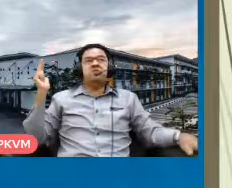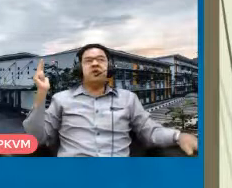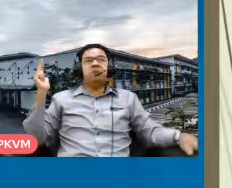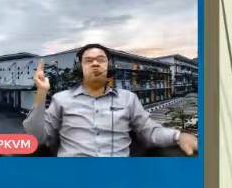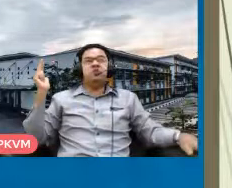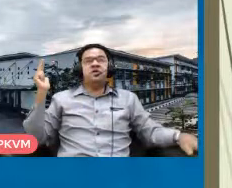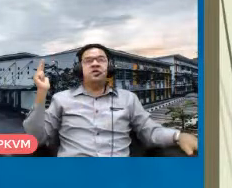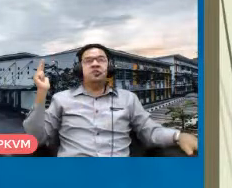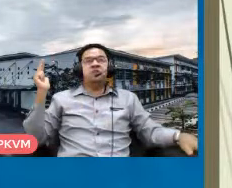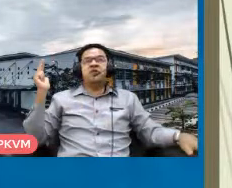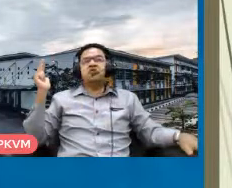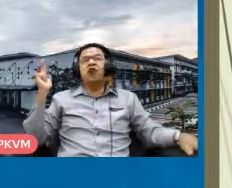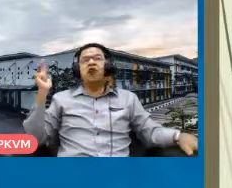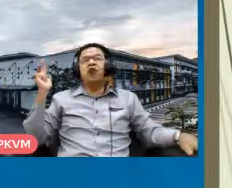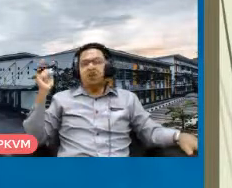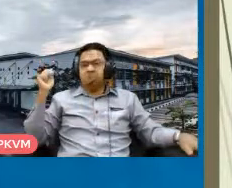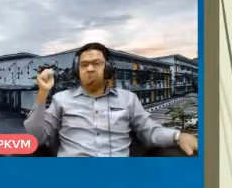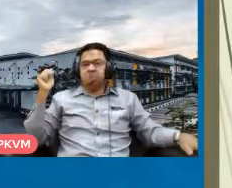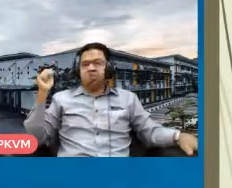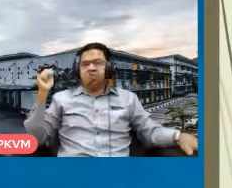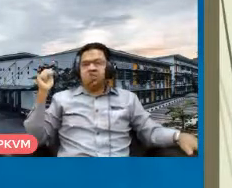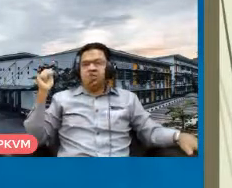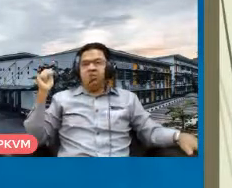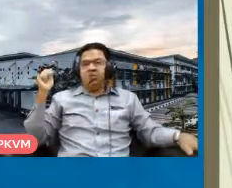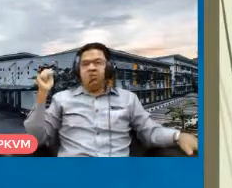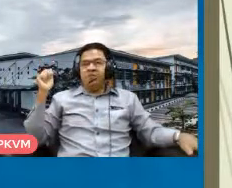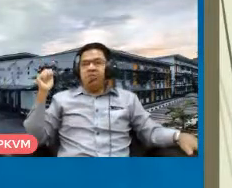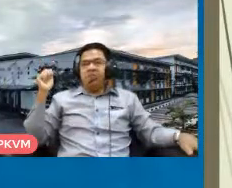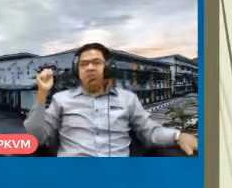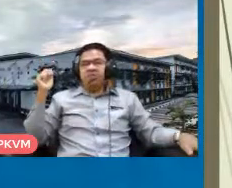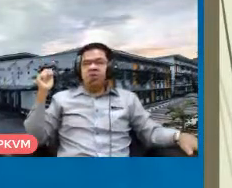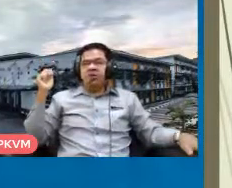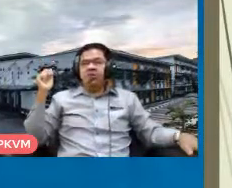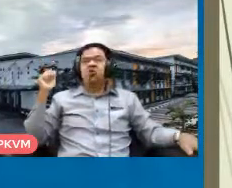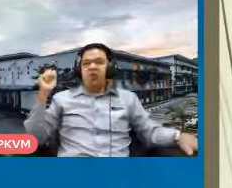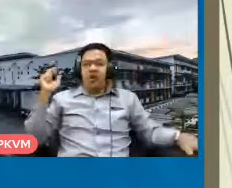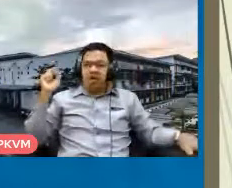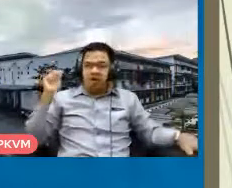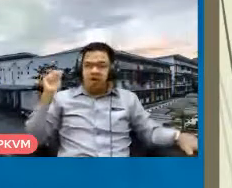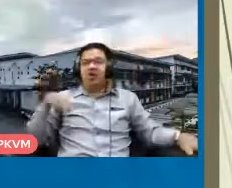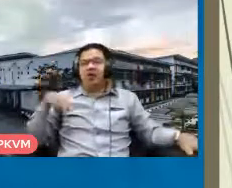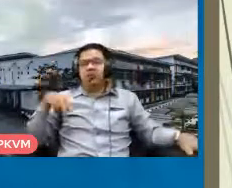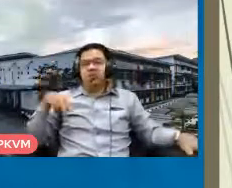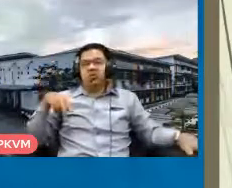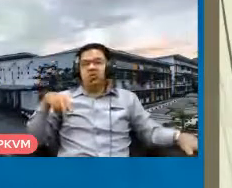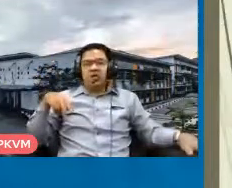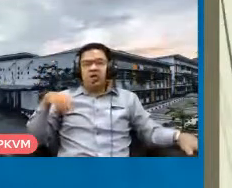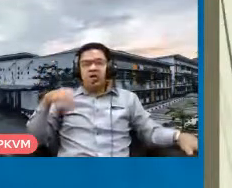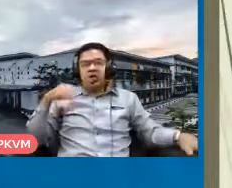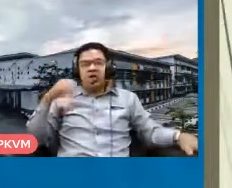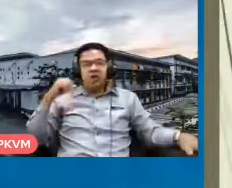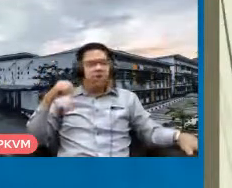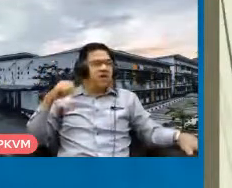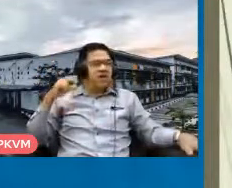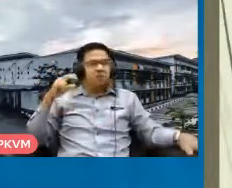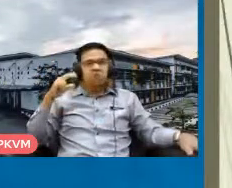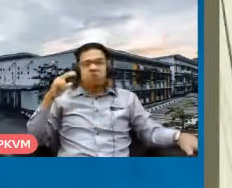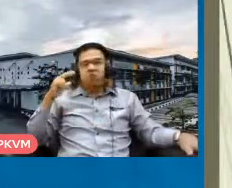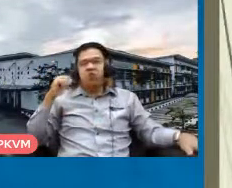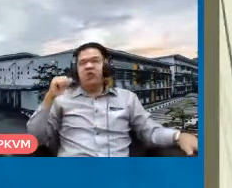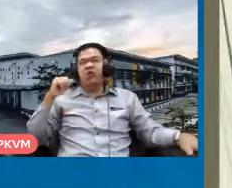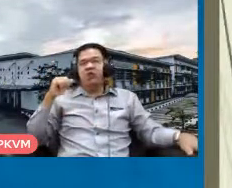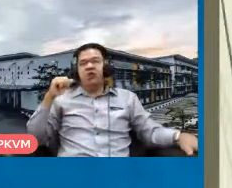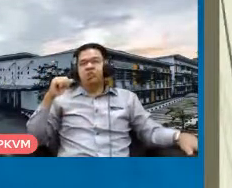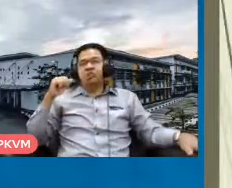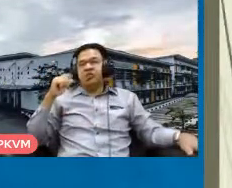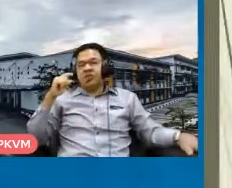macam kamu jadi tukang Swag dia pagi mencapai penyokong ada-ada mereka hal itu ah kawan kamu lagi Kamu